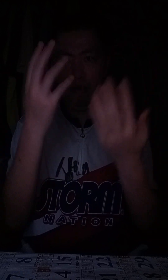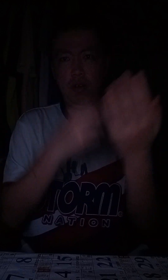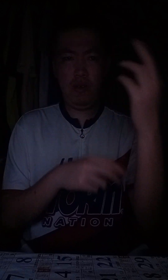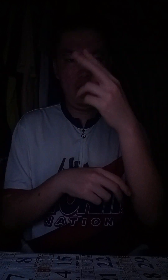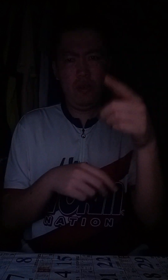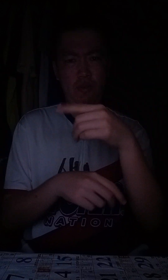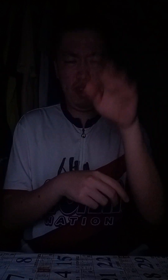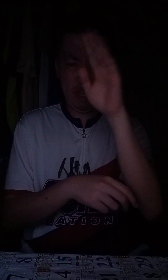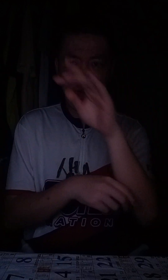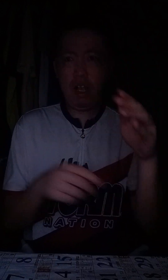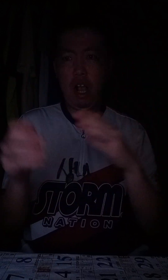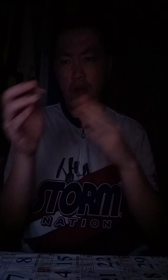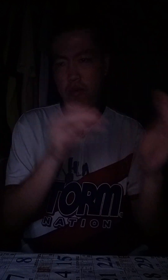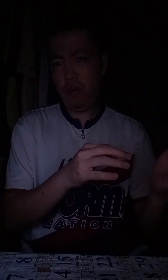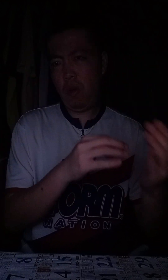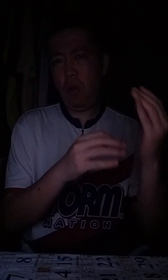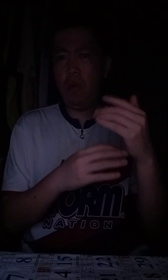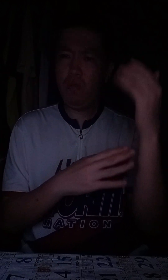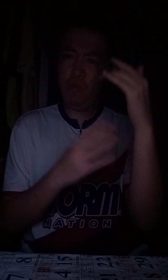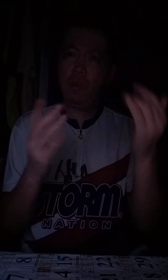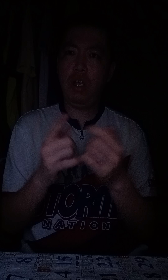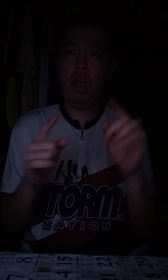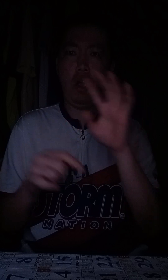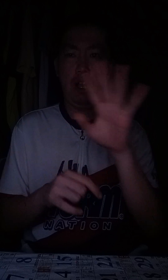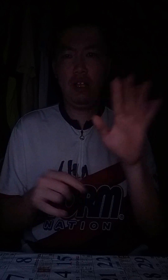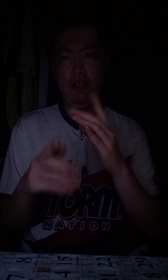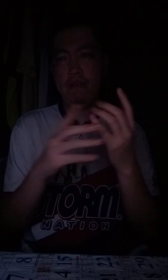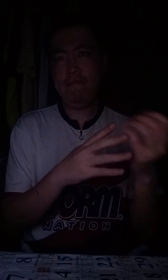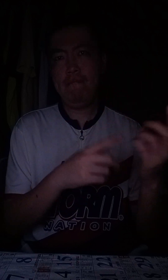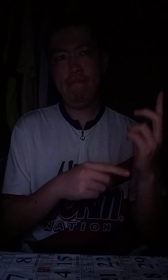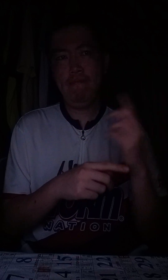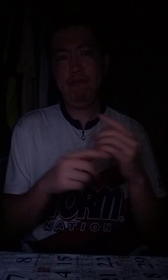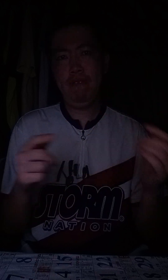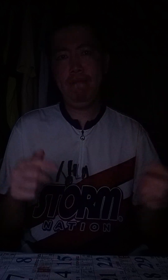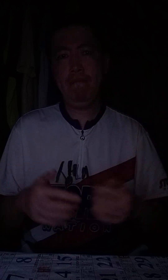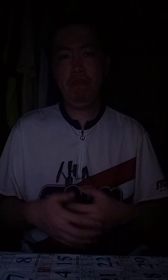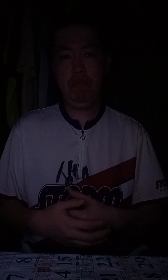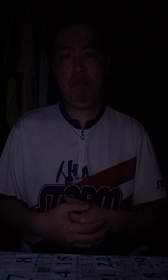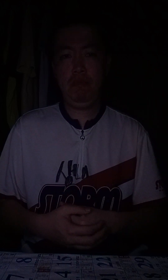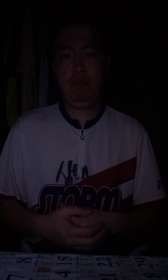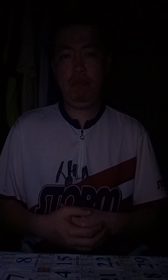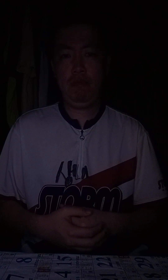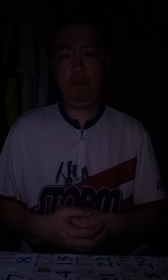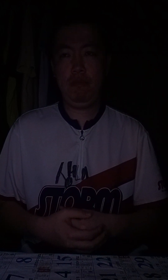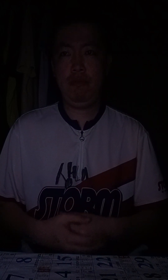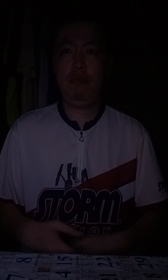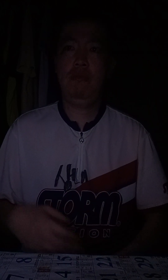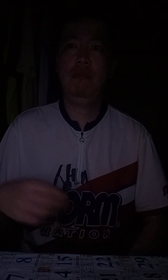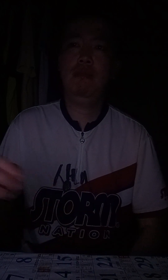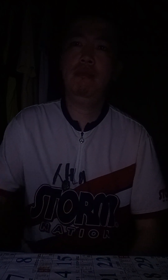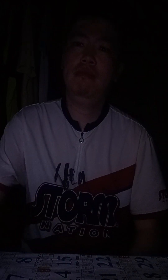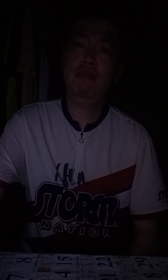냉장고와 집기 등이 타면서 소방서 추산 500만 원의 재산 피해가 났습니다. MBC 뉴스